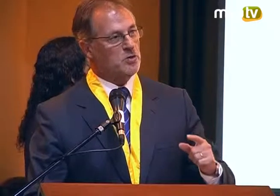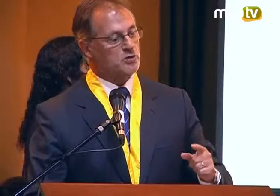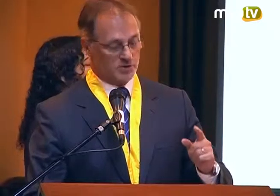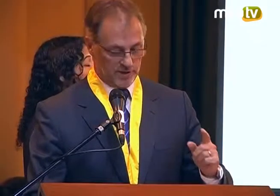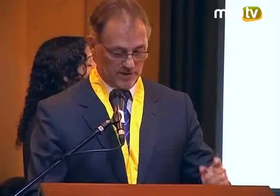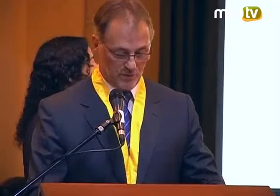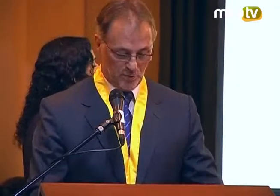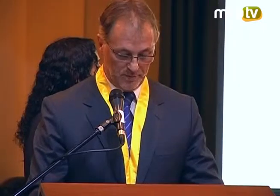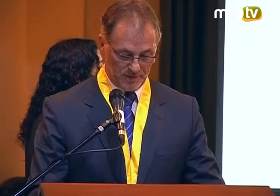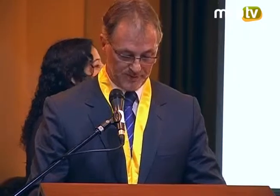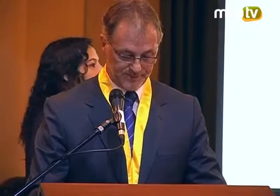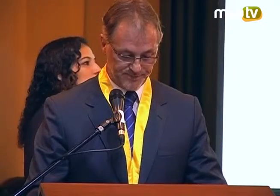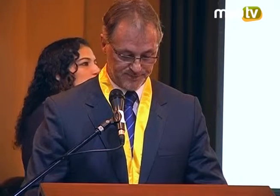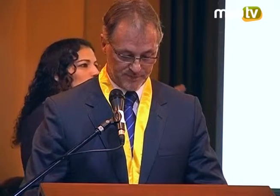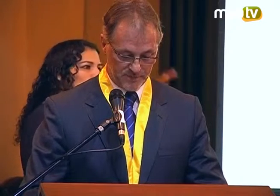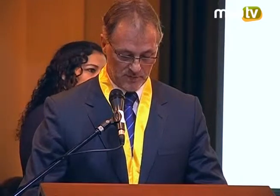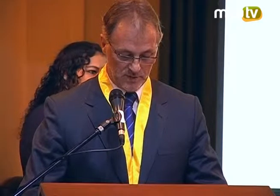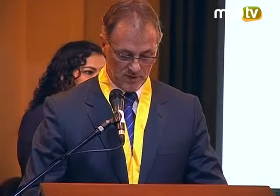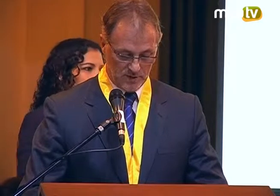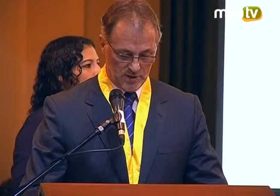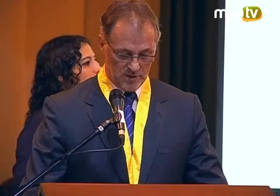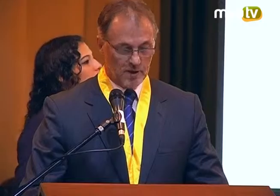como peruanos debemos premiar.